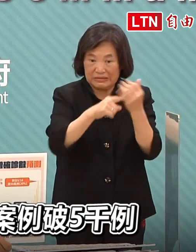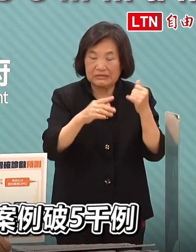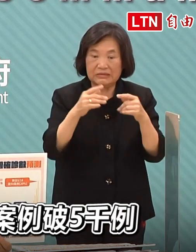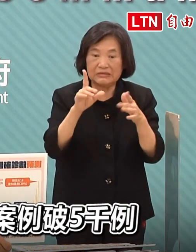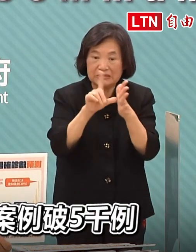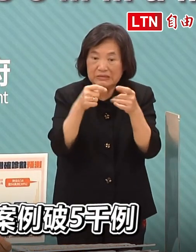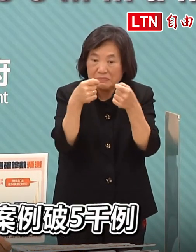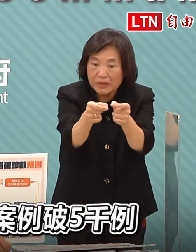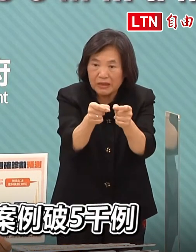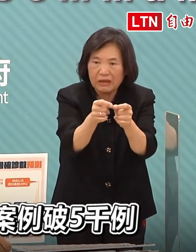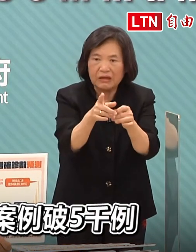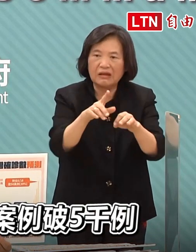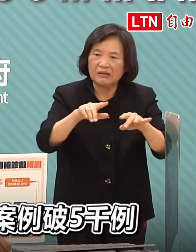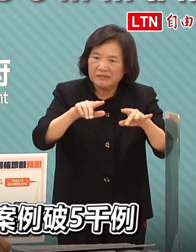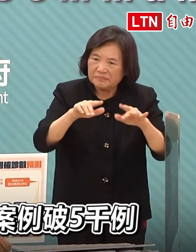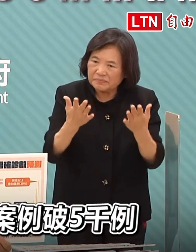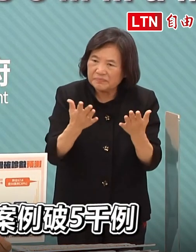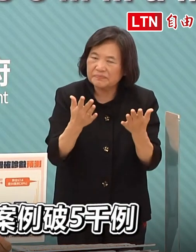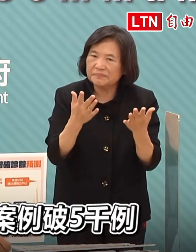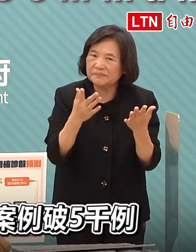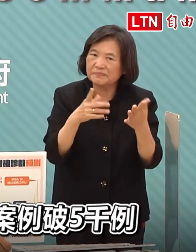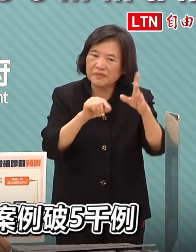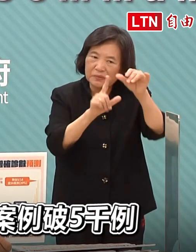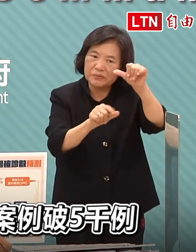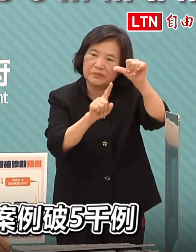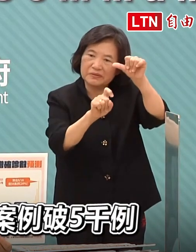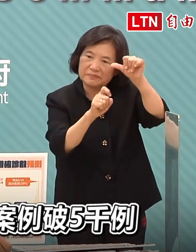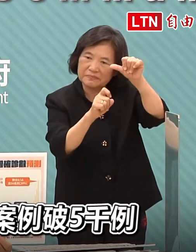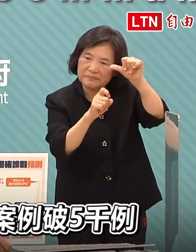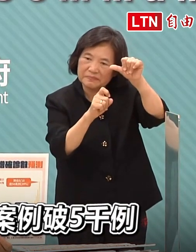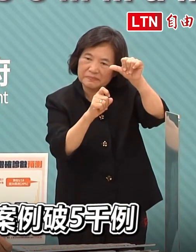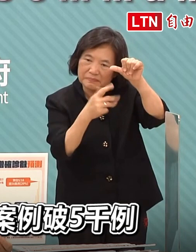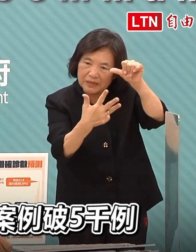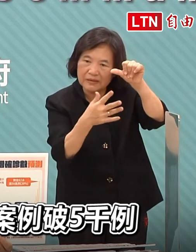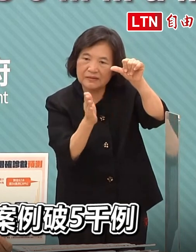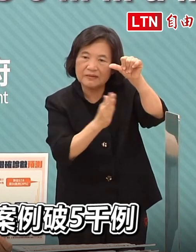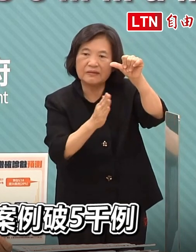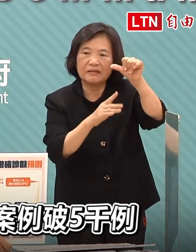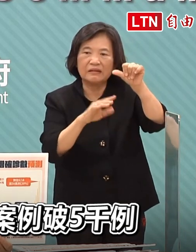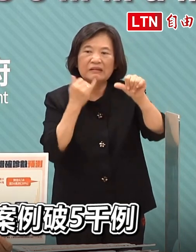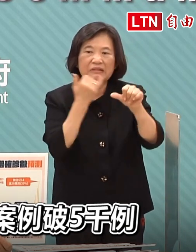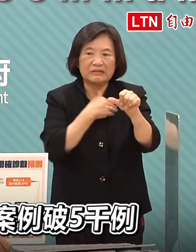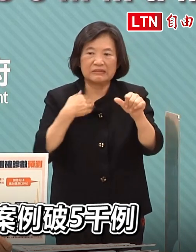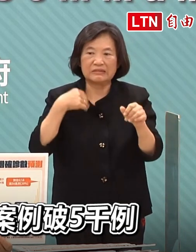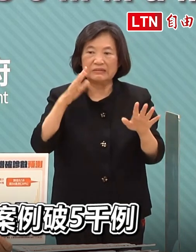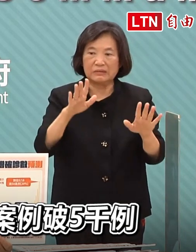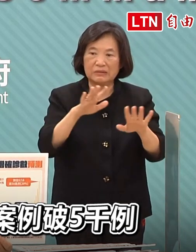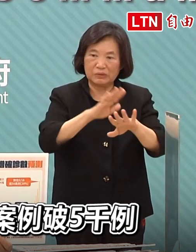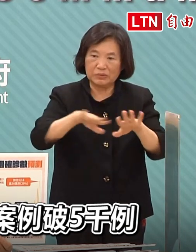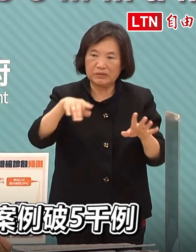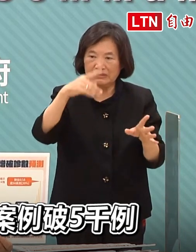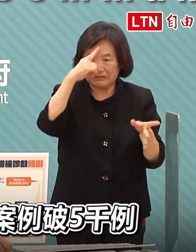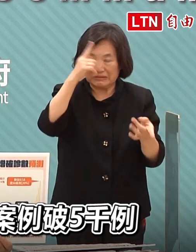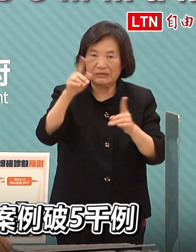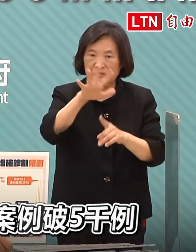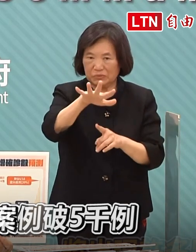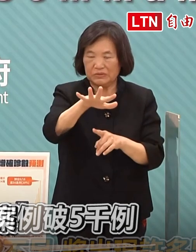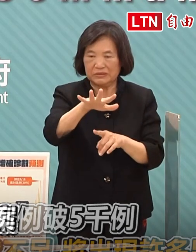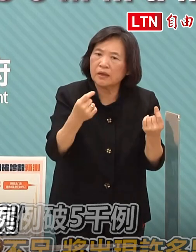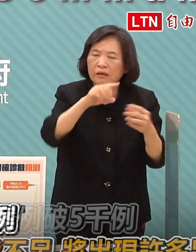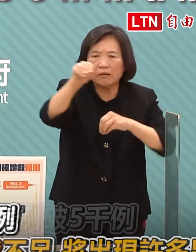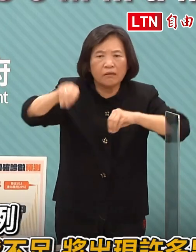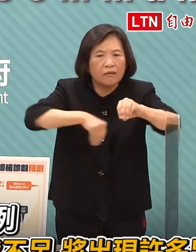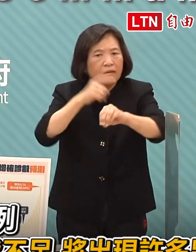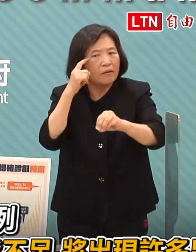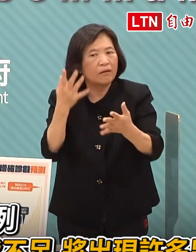哦。到了5月4号，你知道，我们大概案例会到5000，然后到5月7号变成